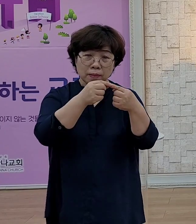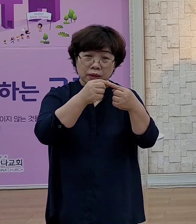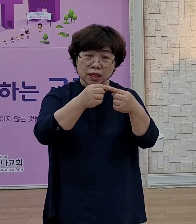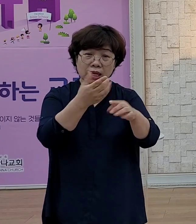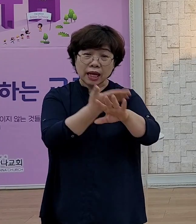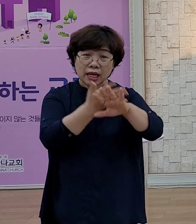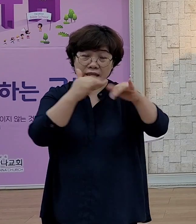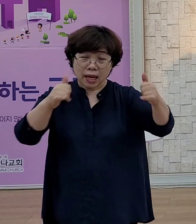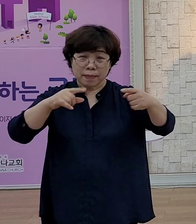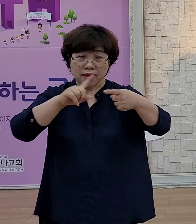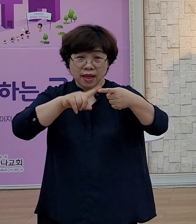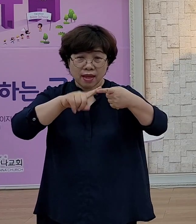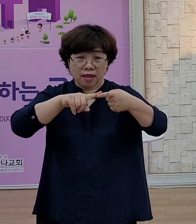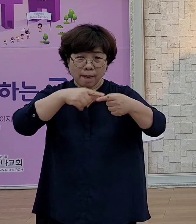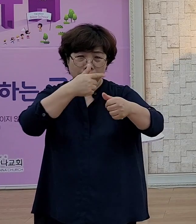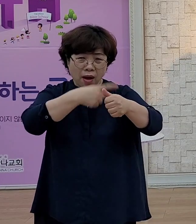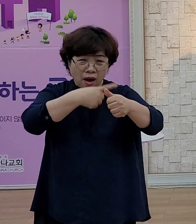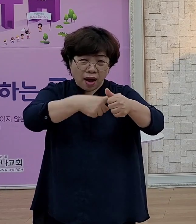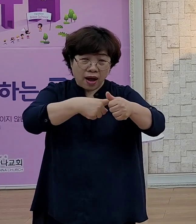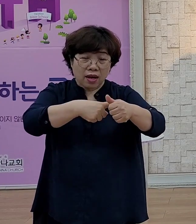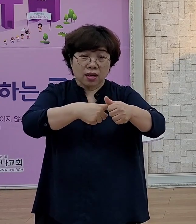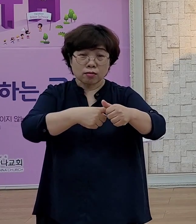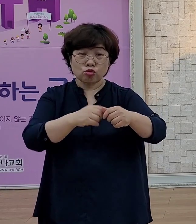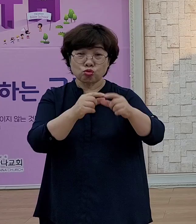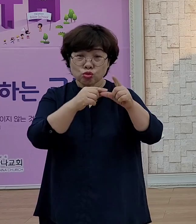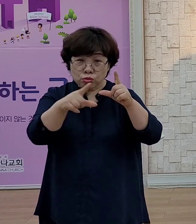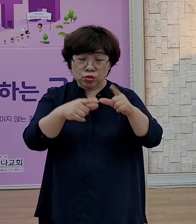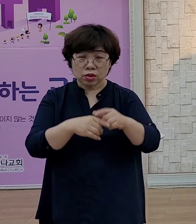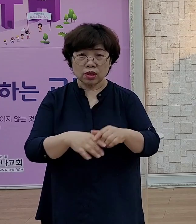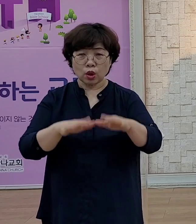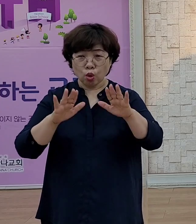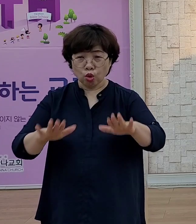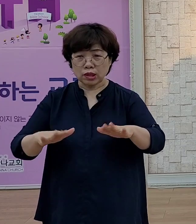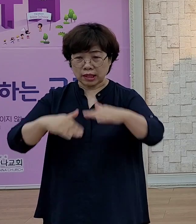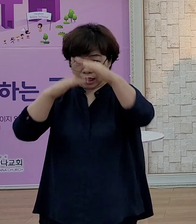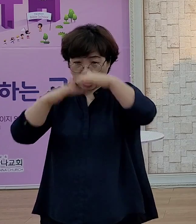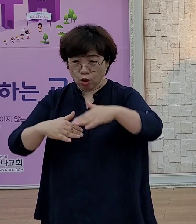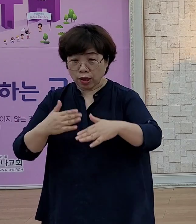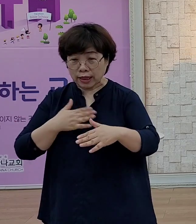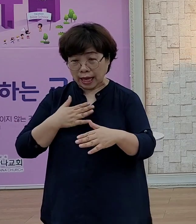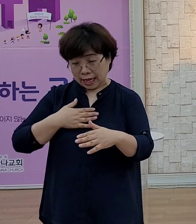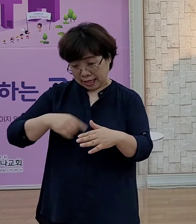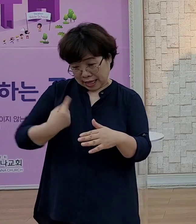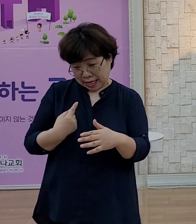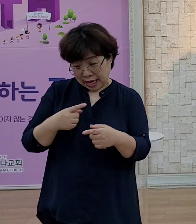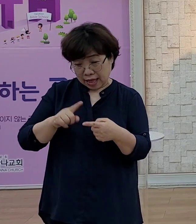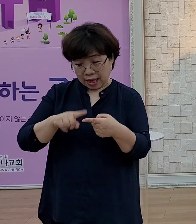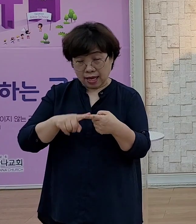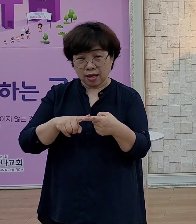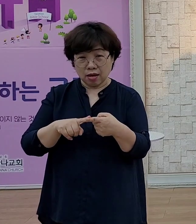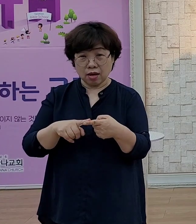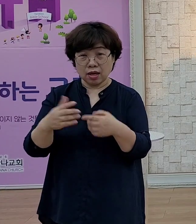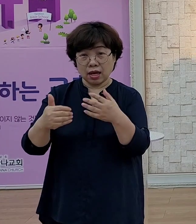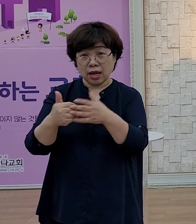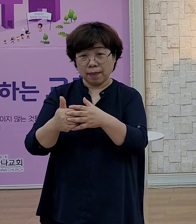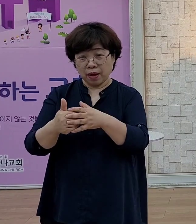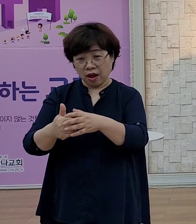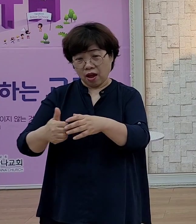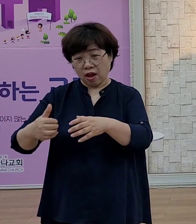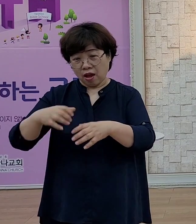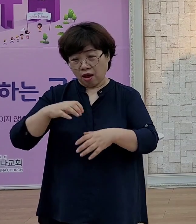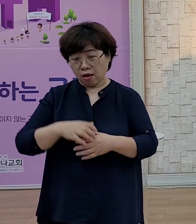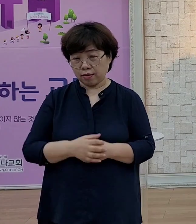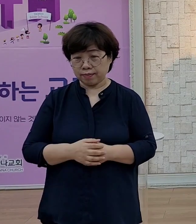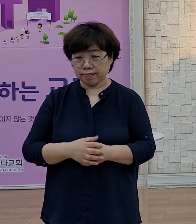것이 아니라 나 자신의 삶의 영역에서 하나님의 역할을 절대로 대신하지